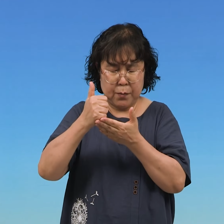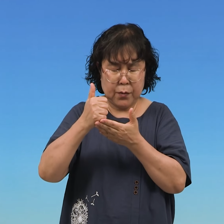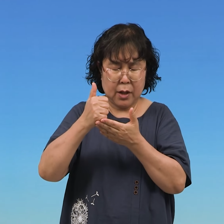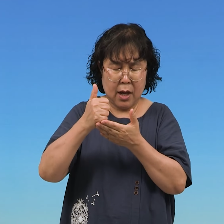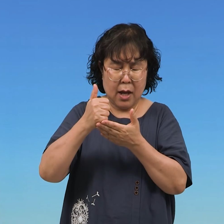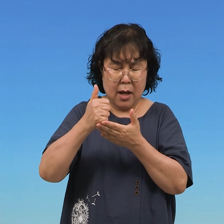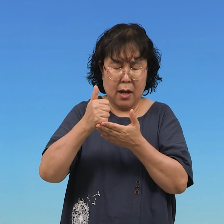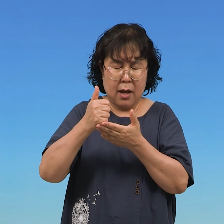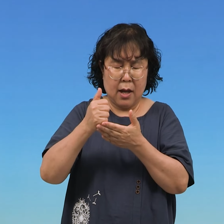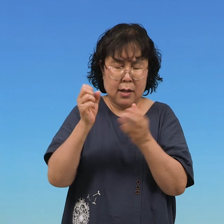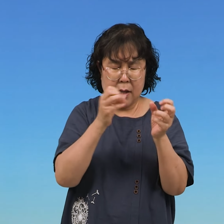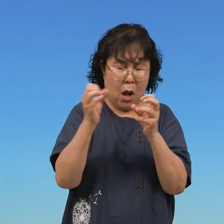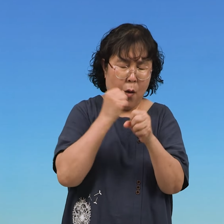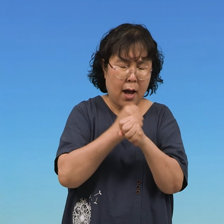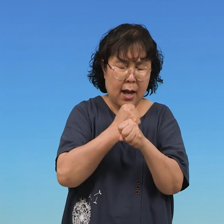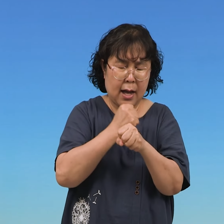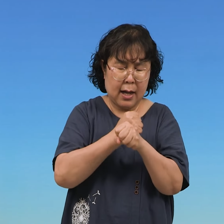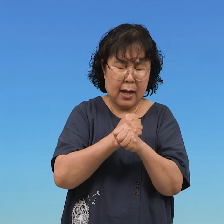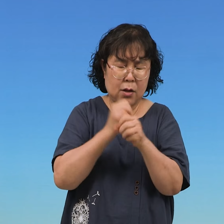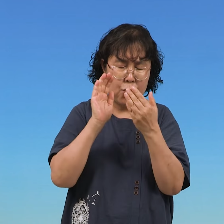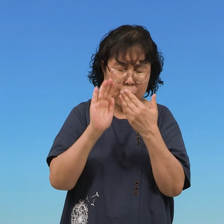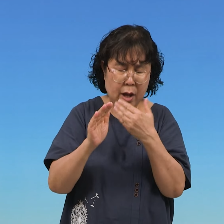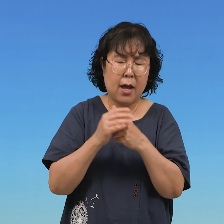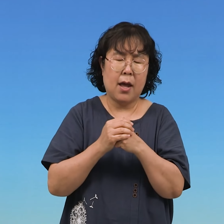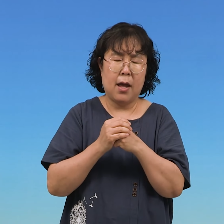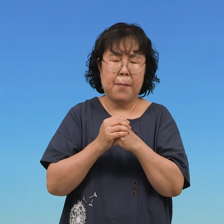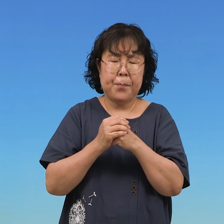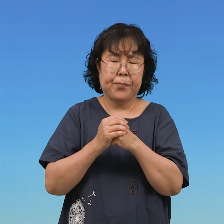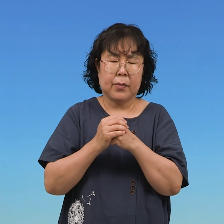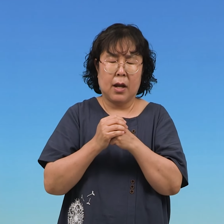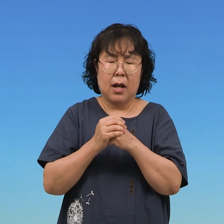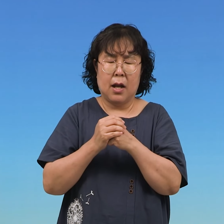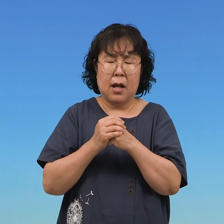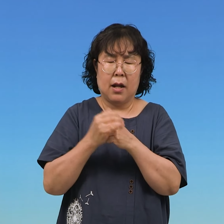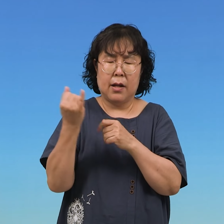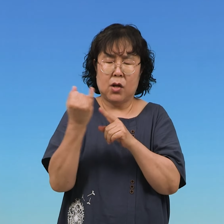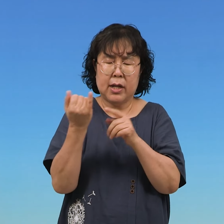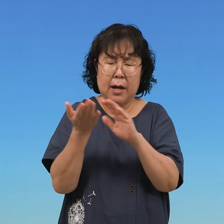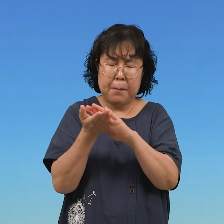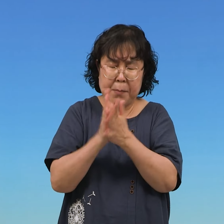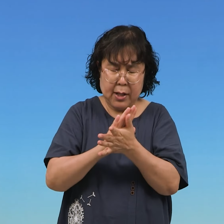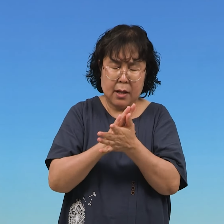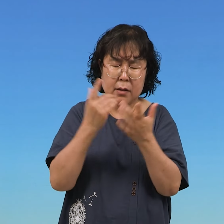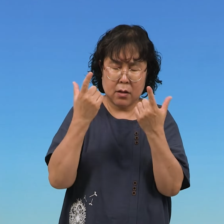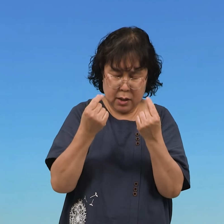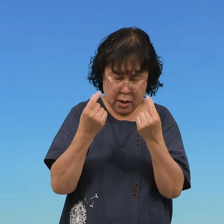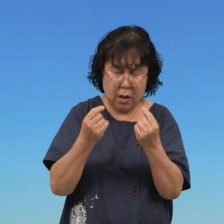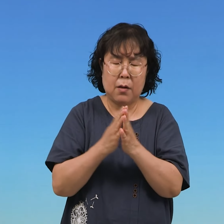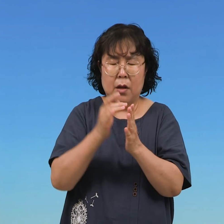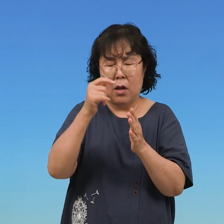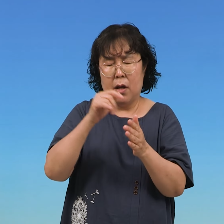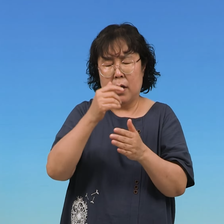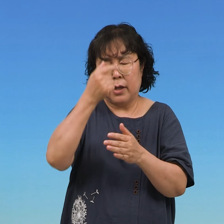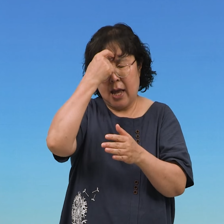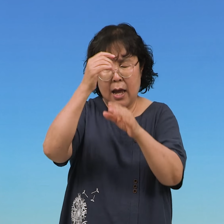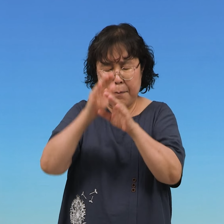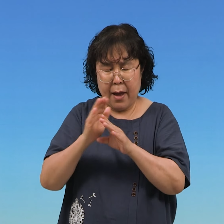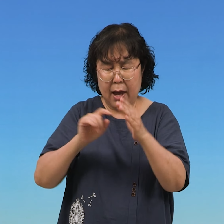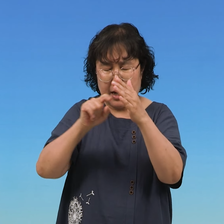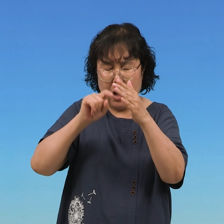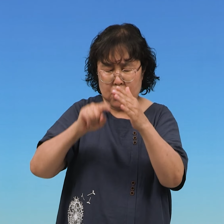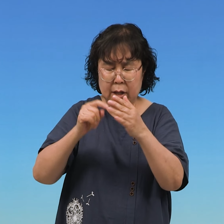주님께 주제를 전환했던 것처럼 하나님 예배 가운데 우리를 긍휼히 여주셔서 우리 인생의